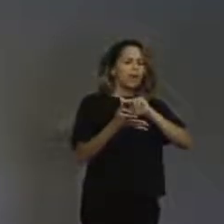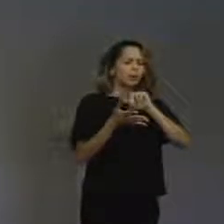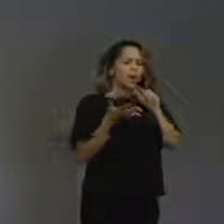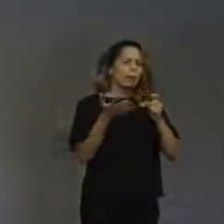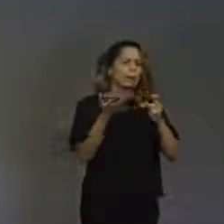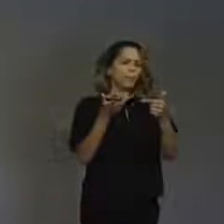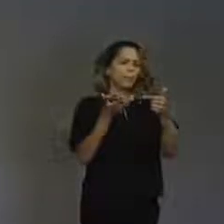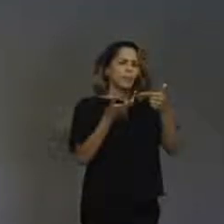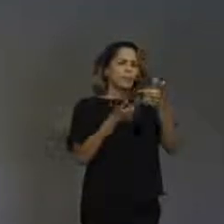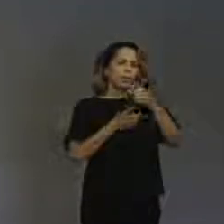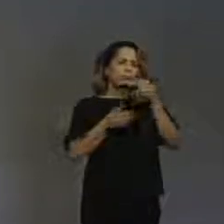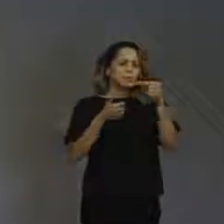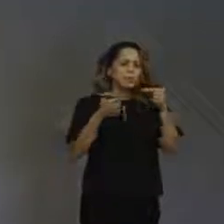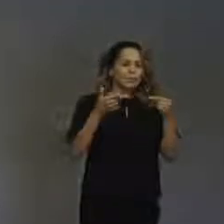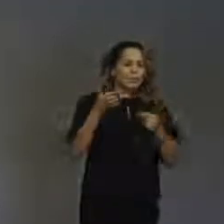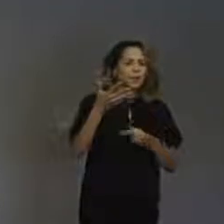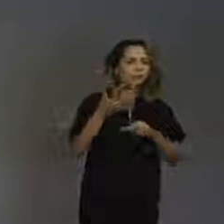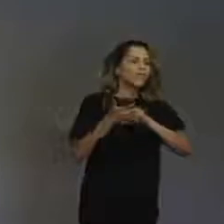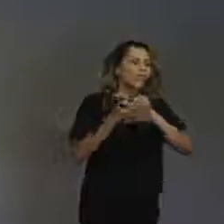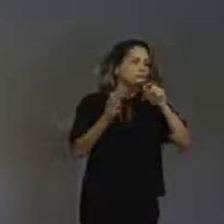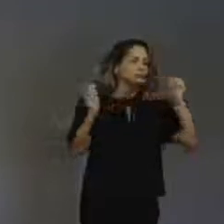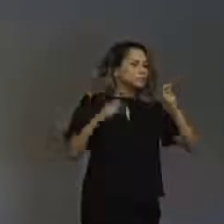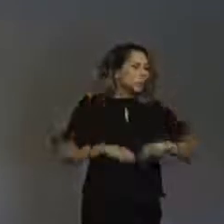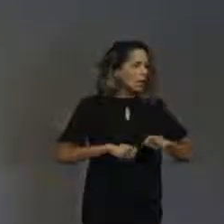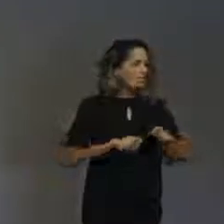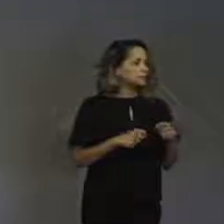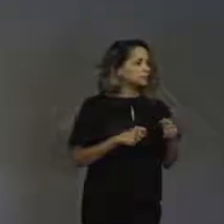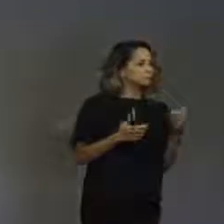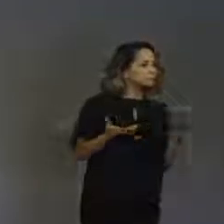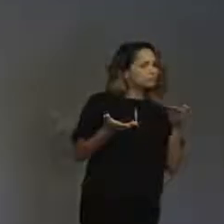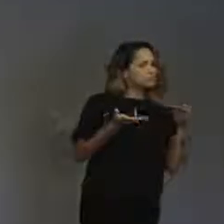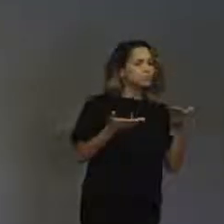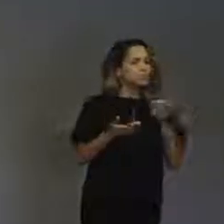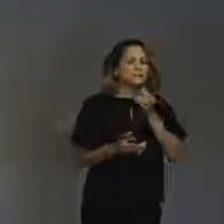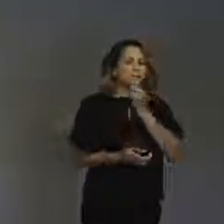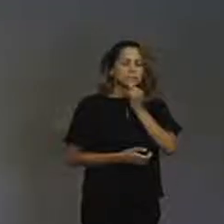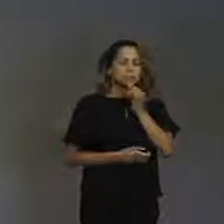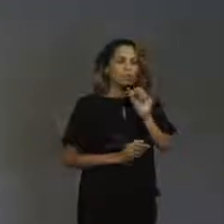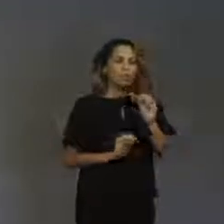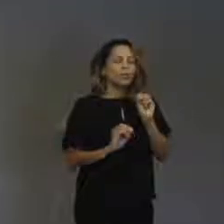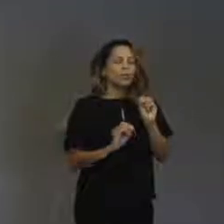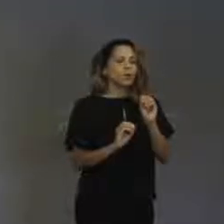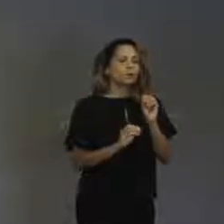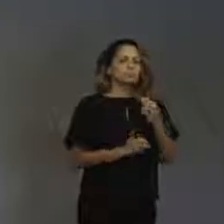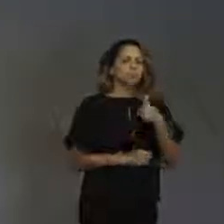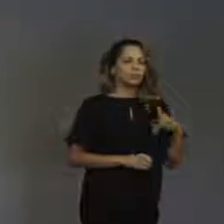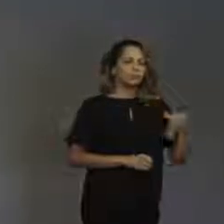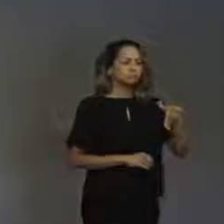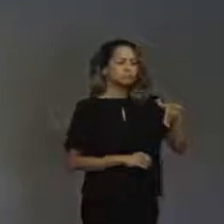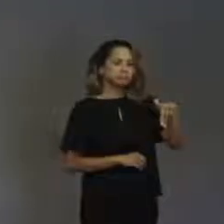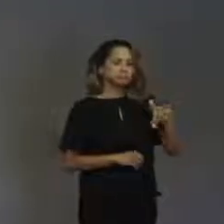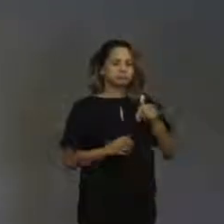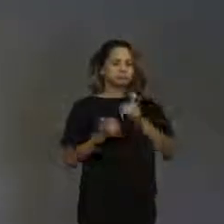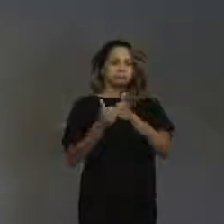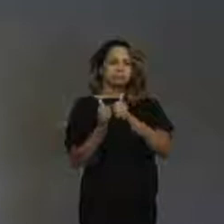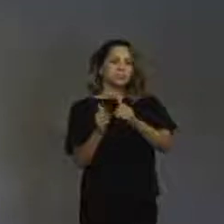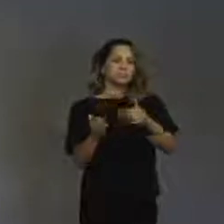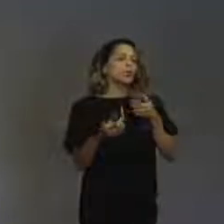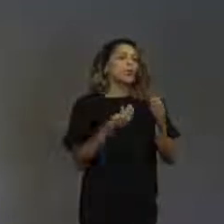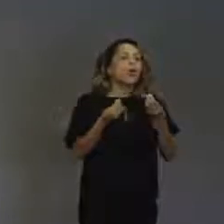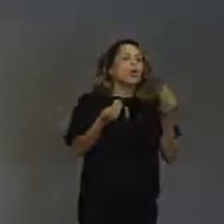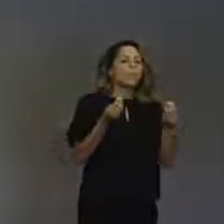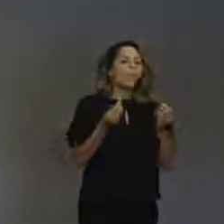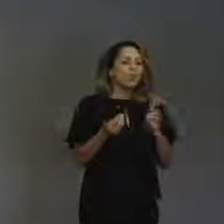trabalhar. Uma das coisas que influencia como a gente se desloca na cidade, né, uma delas é renda familiar e